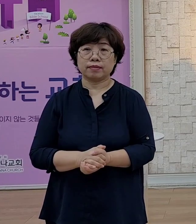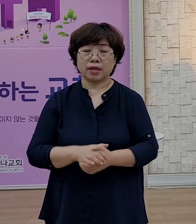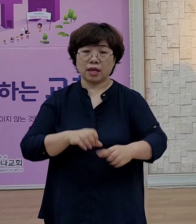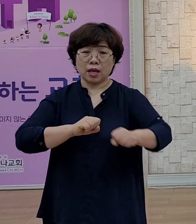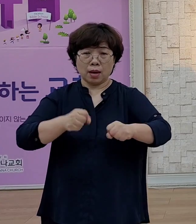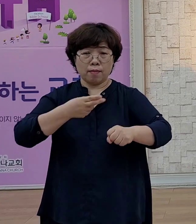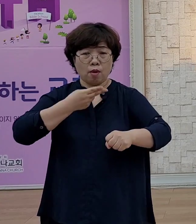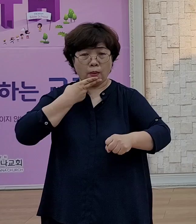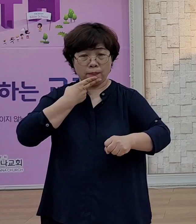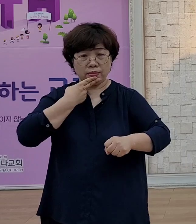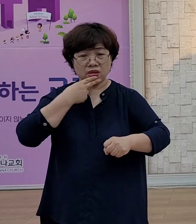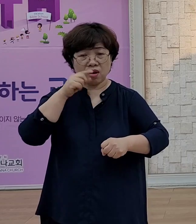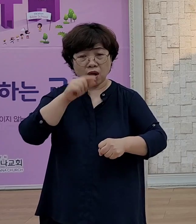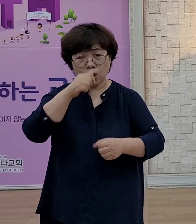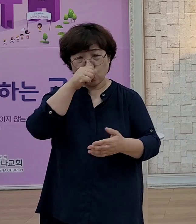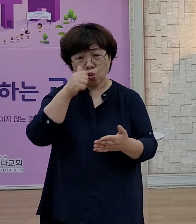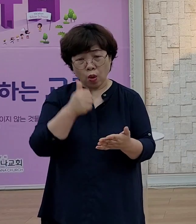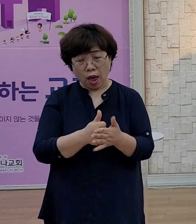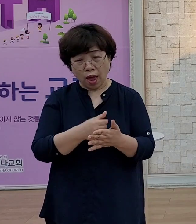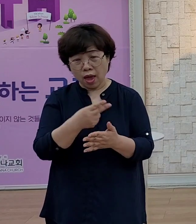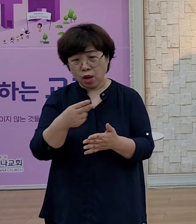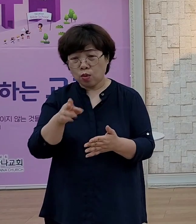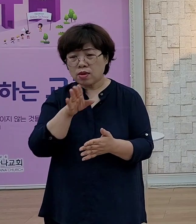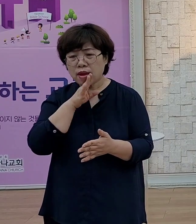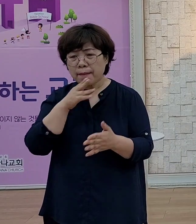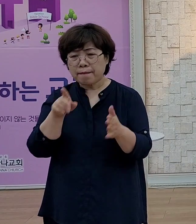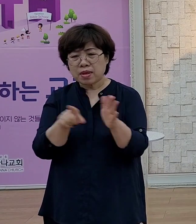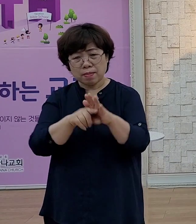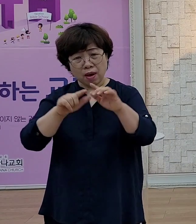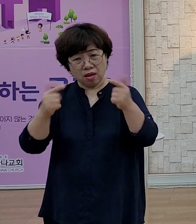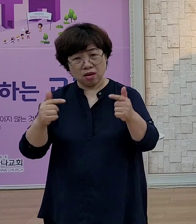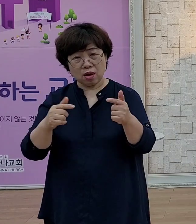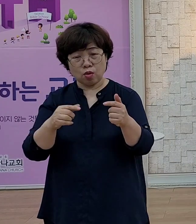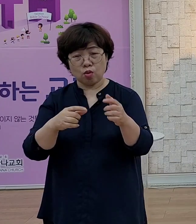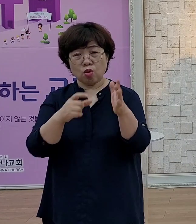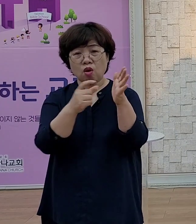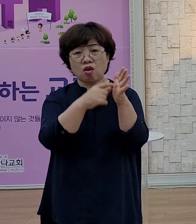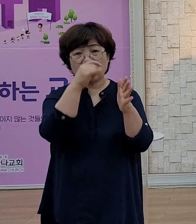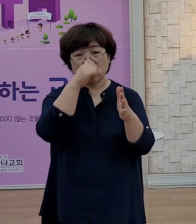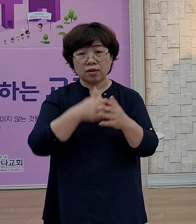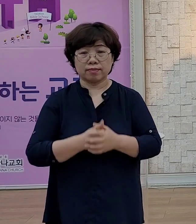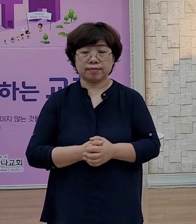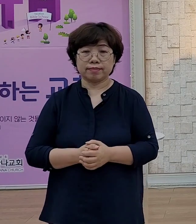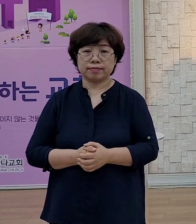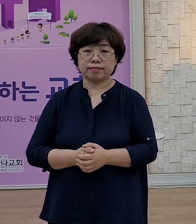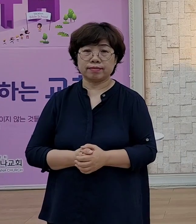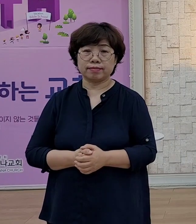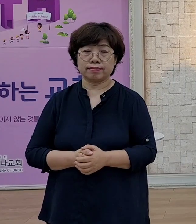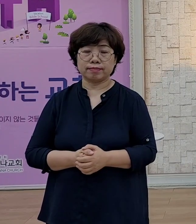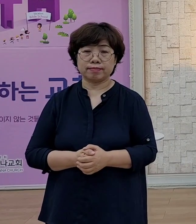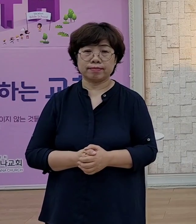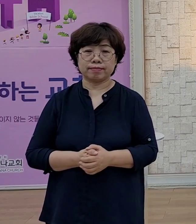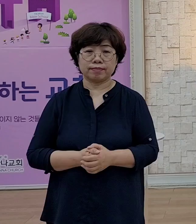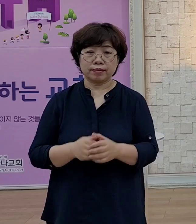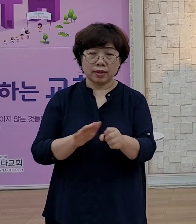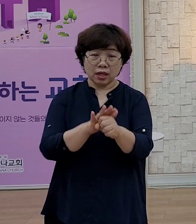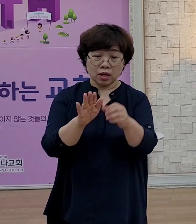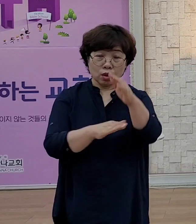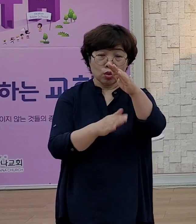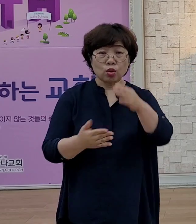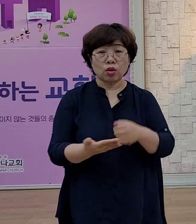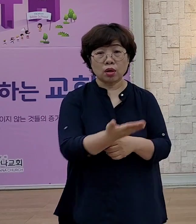참 믿음이 아니다. 이렇게 오늘 본문 27절에서 결론을 맺고 있습니다. 사랑하는 성도